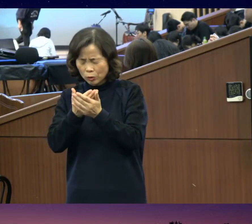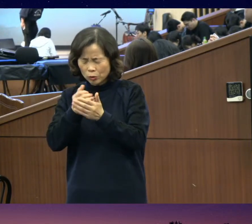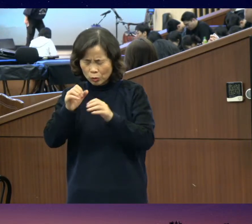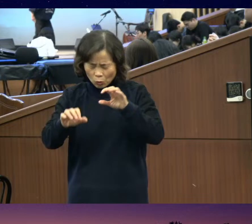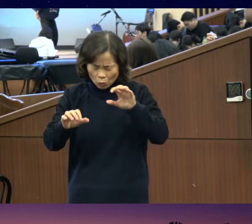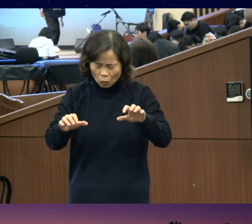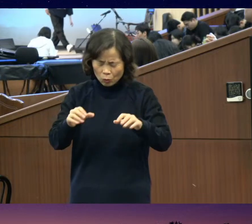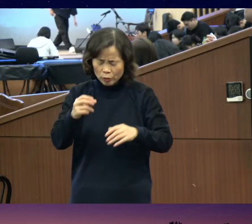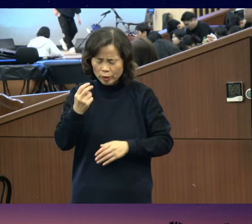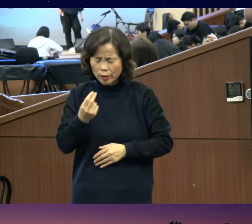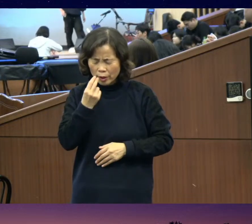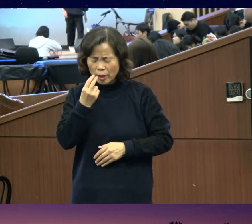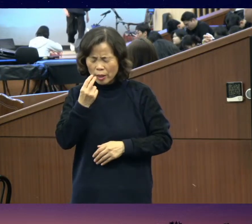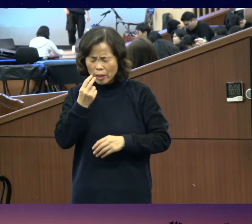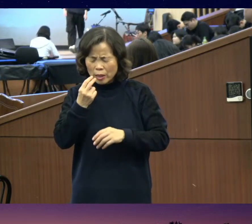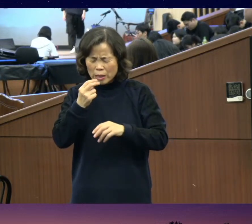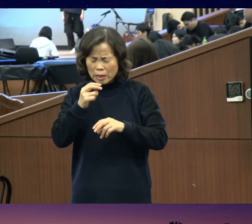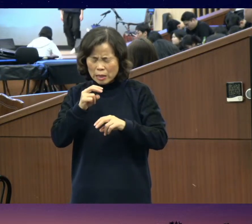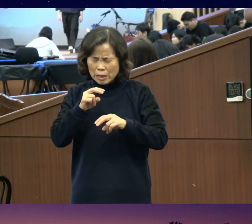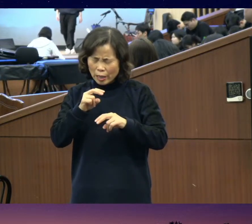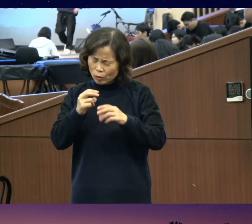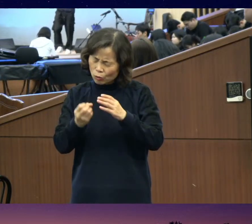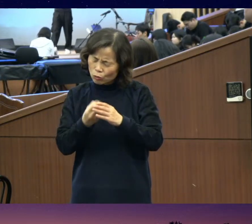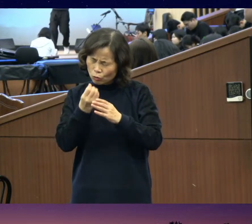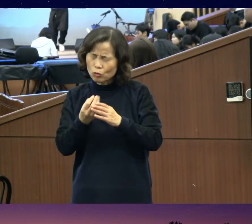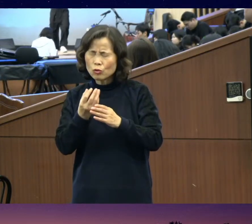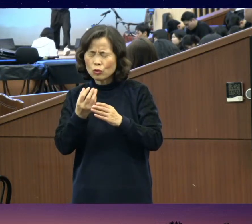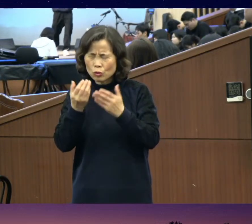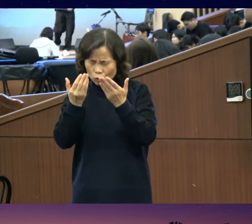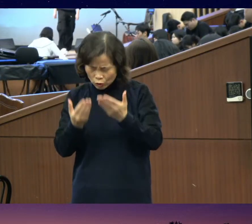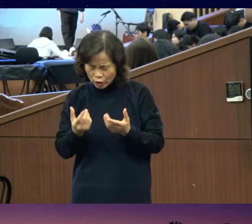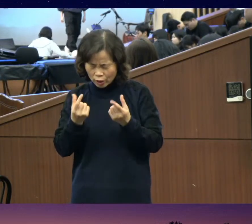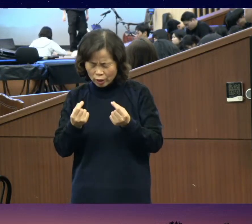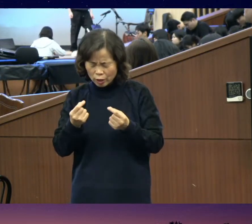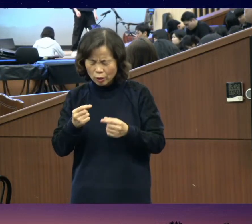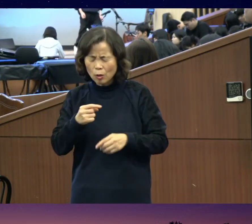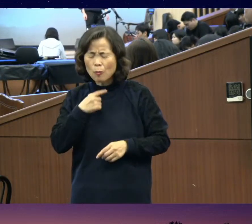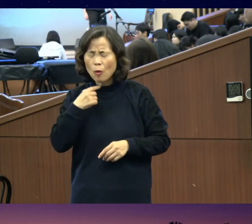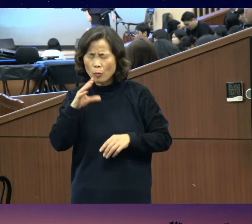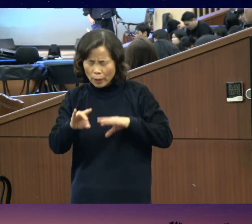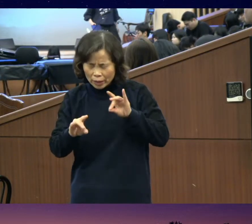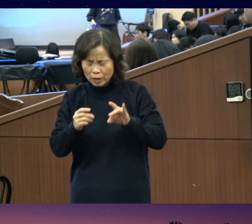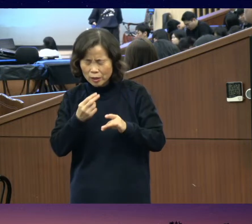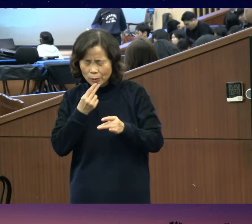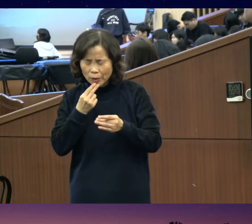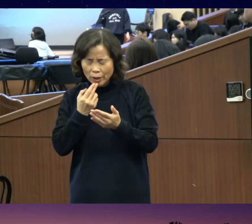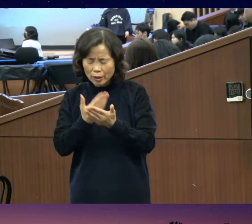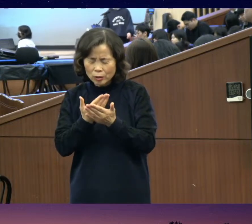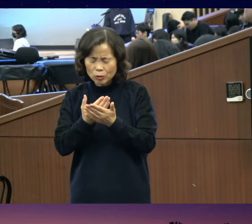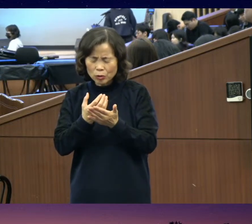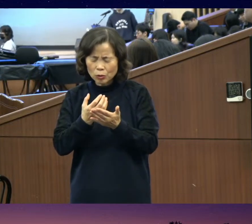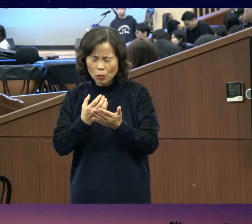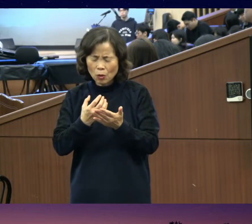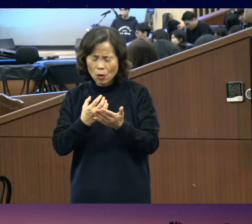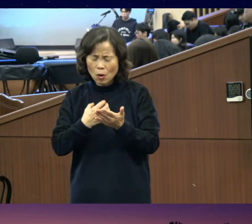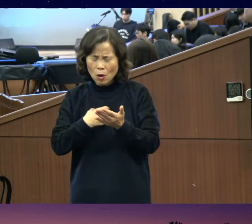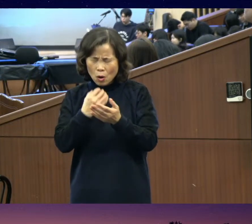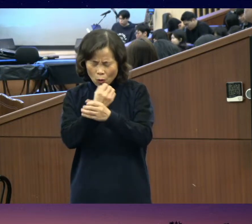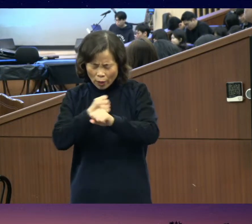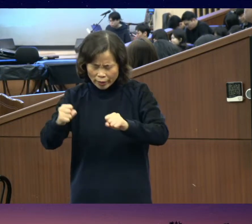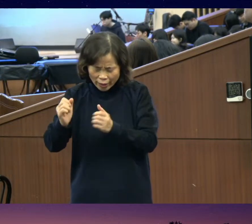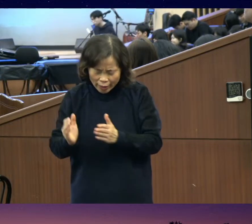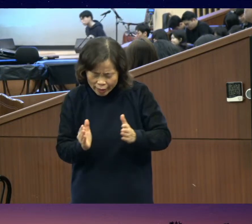하나님 생수의 강이 터지게 하여 주셔서 우리가 목마르지 않게 하시고 광야의 길을 내시는 그 하나님을